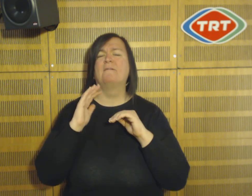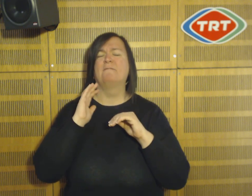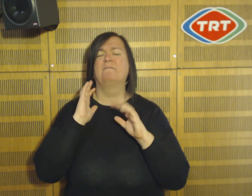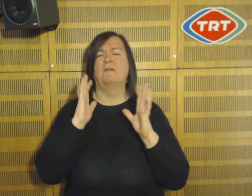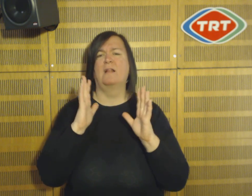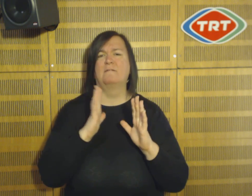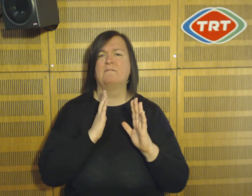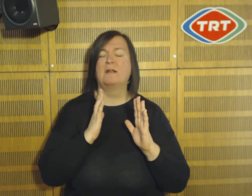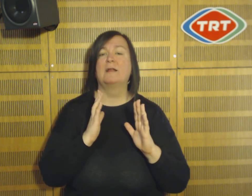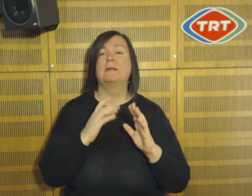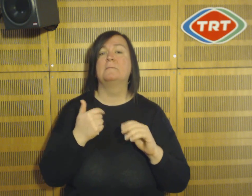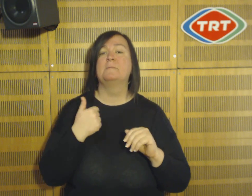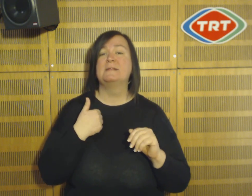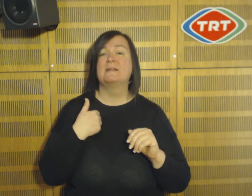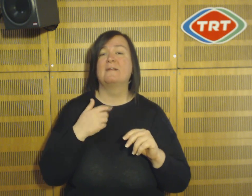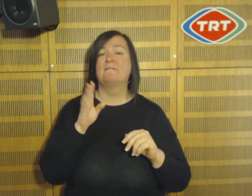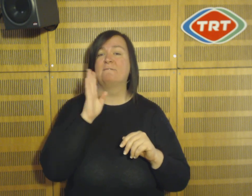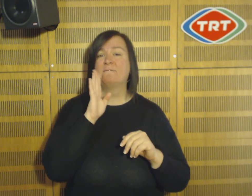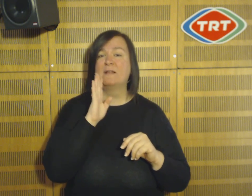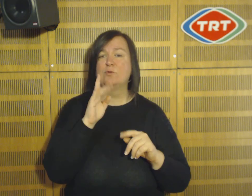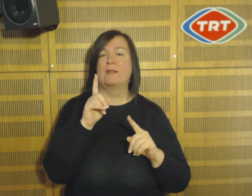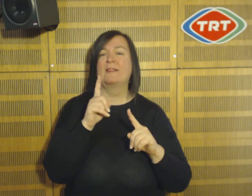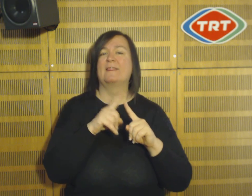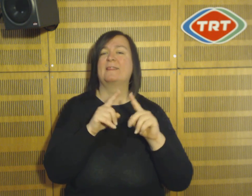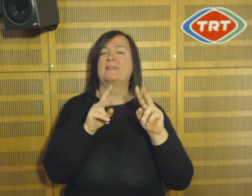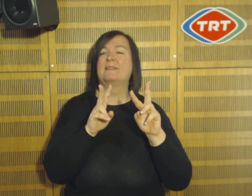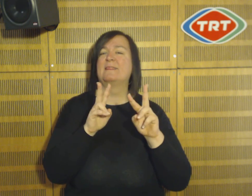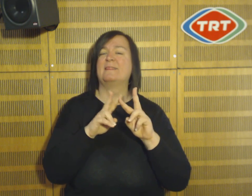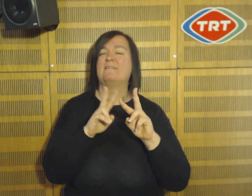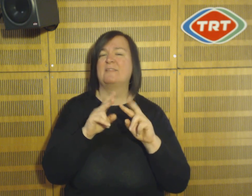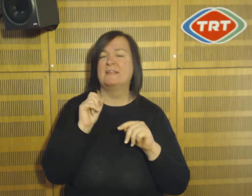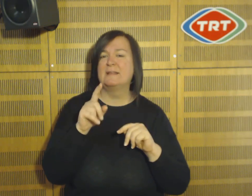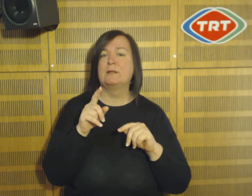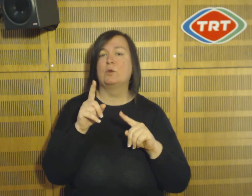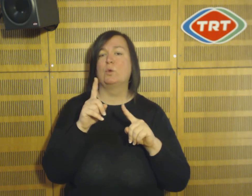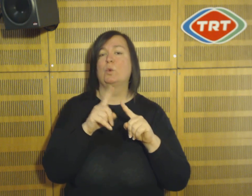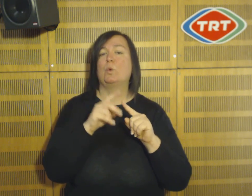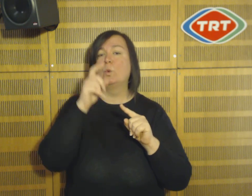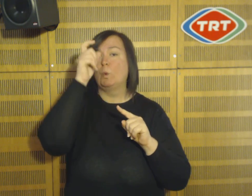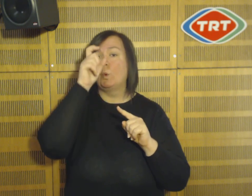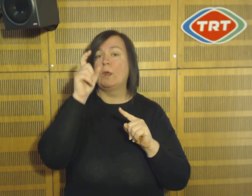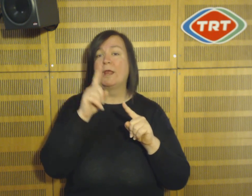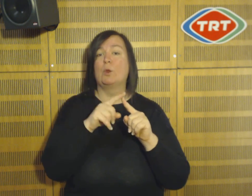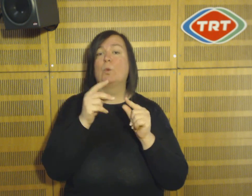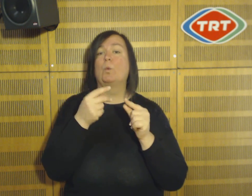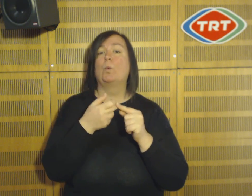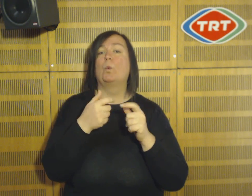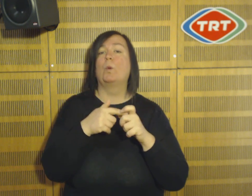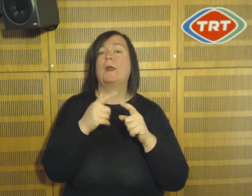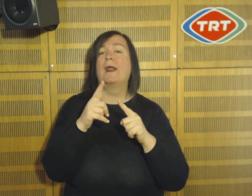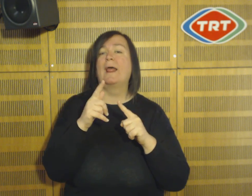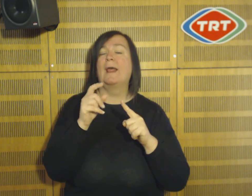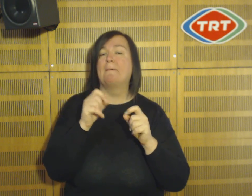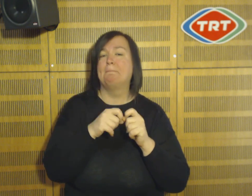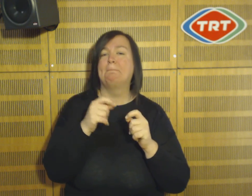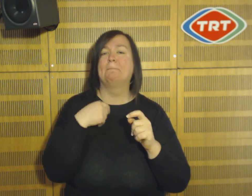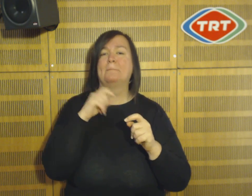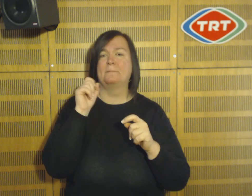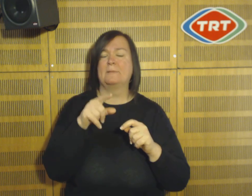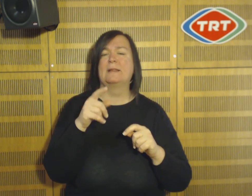etmeye çalışıyoruz Bize Eee Facebook ve Twitter hesaplarımızdan Eee Türkiye tik tur sendromu gönülleri yazıldığında Facebook'tan ve Twitter'dan direkt olarak ilk Eee bizim